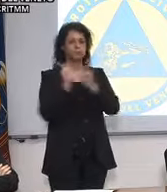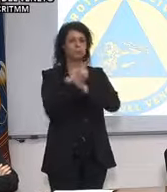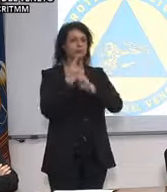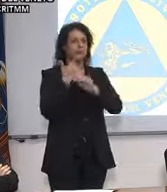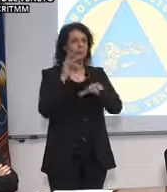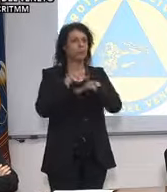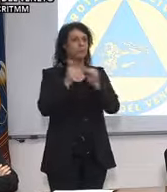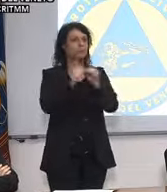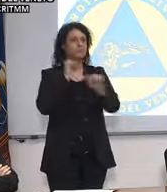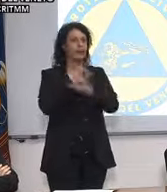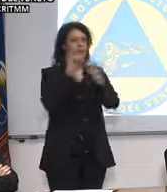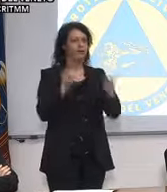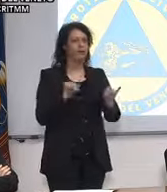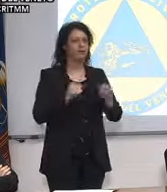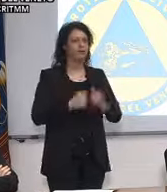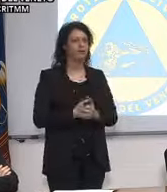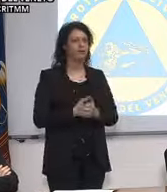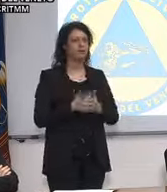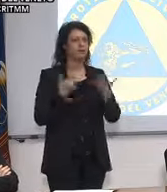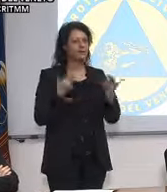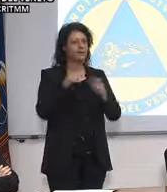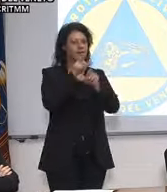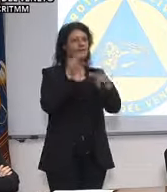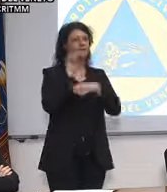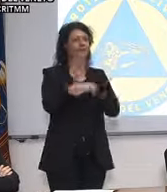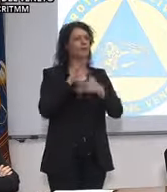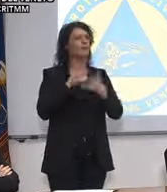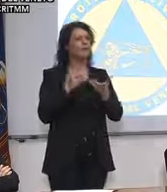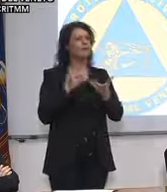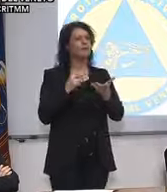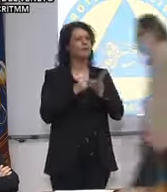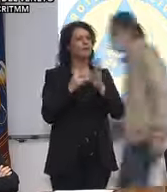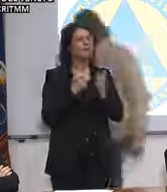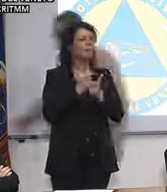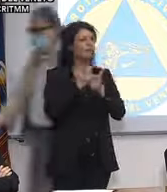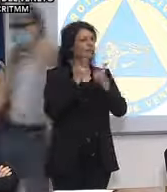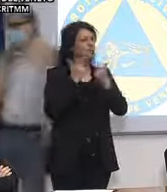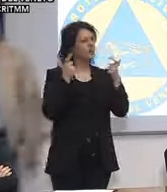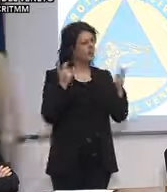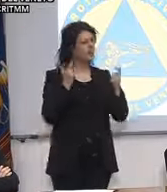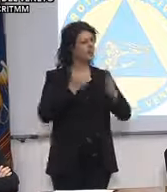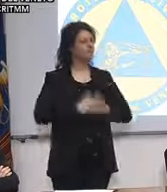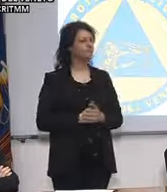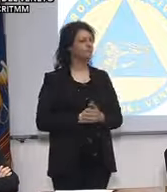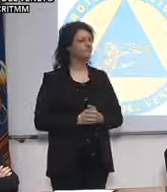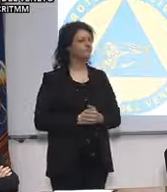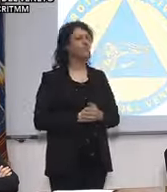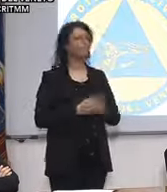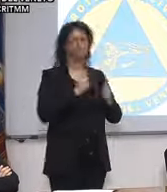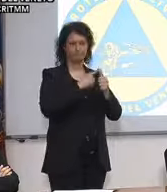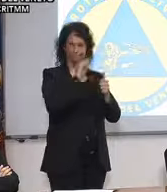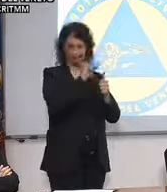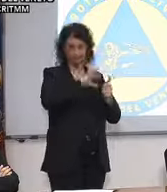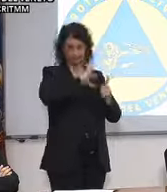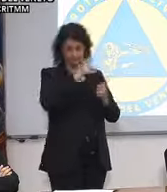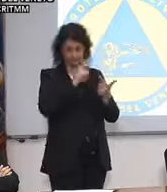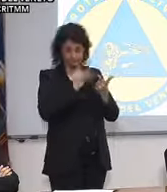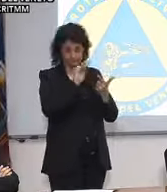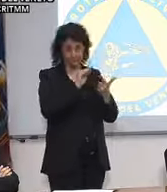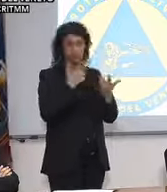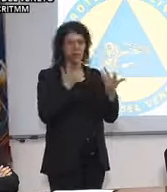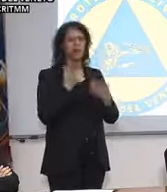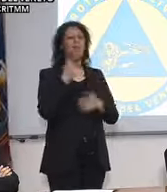10 anni. È un problema che diventa pressante. Questo è un tema. L'altro tema è quello che i